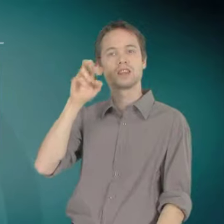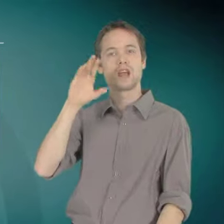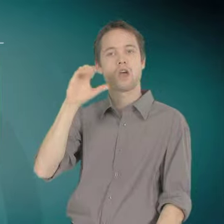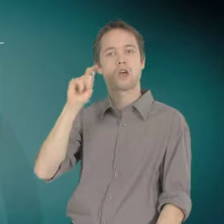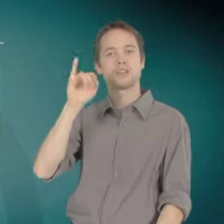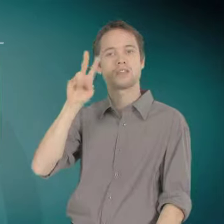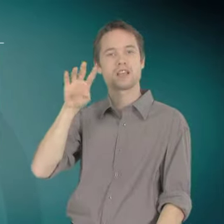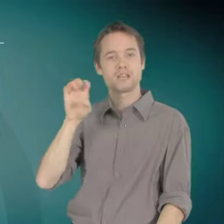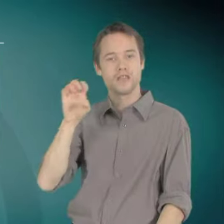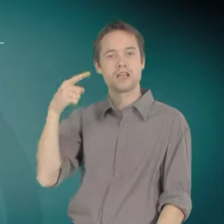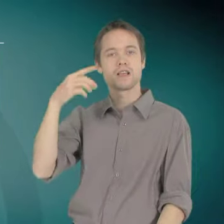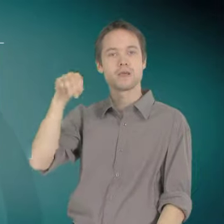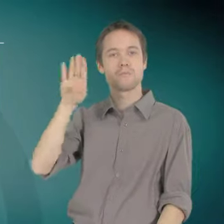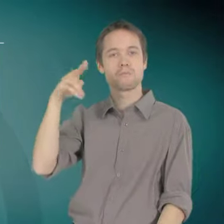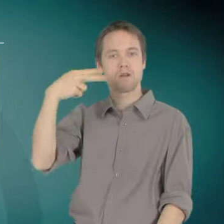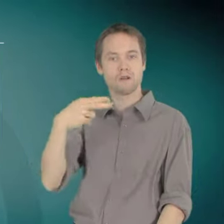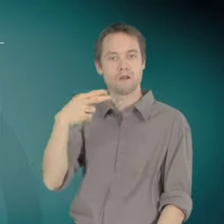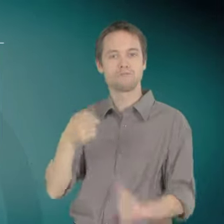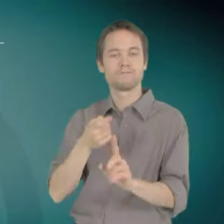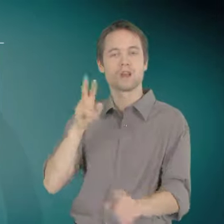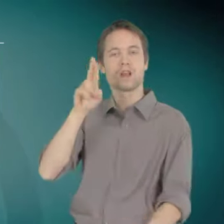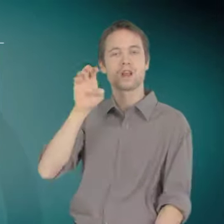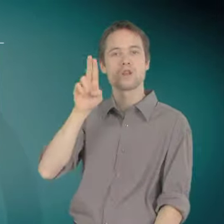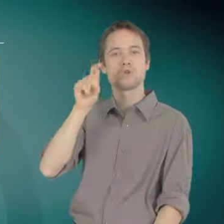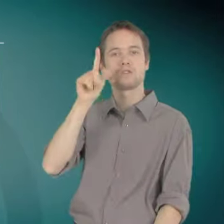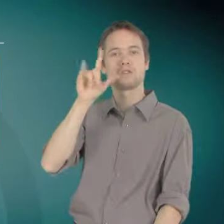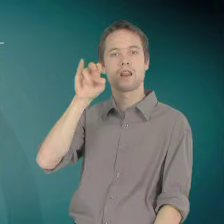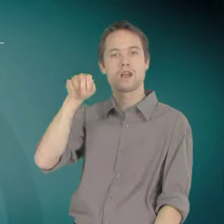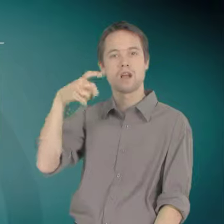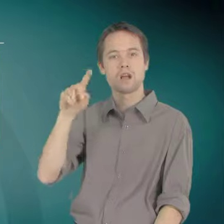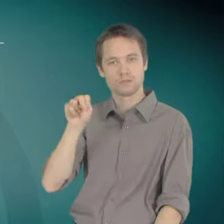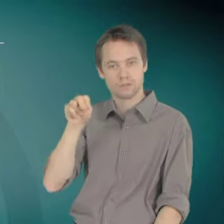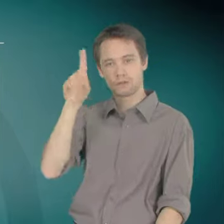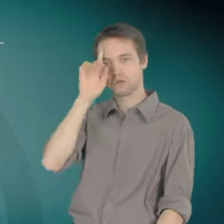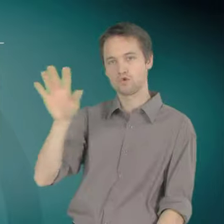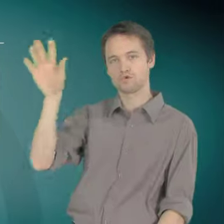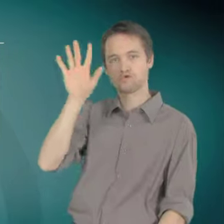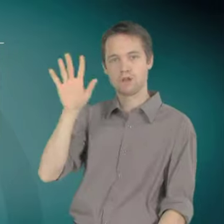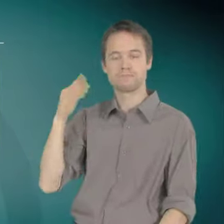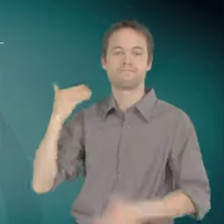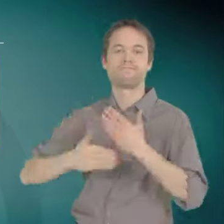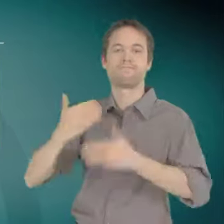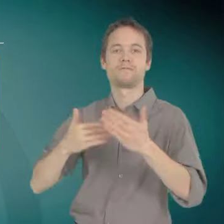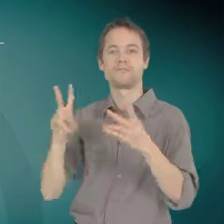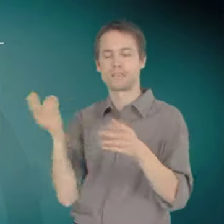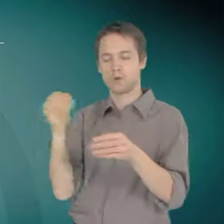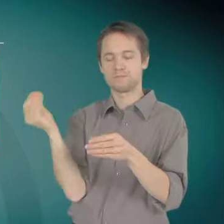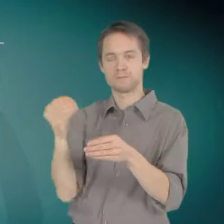aus reutlingen deutschland gemeinsam werden die videos entwickelt und hinzugefügt das iphone